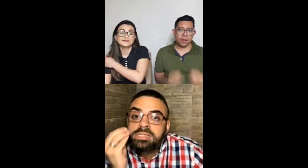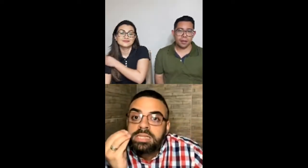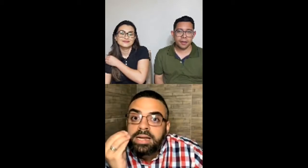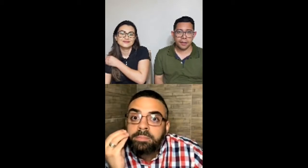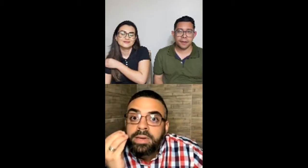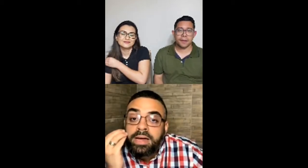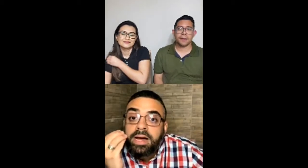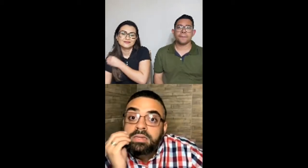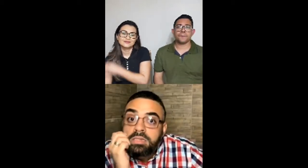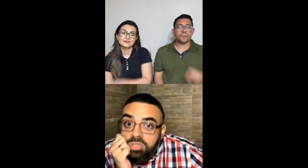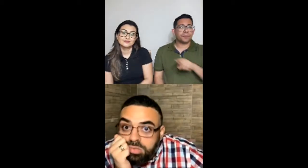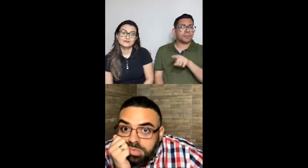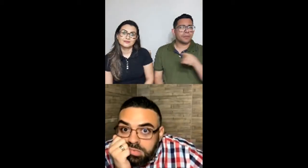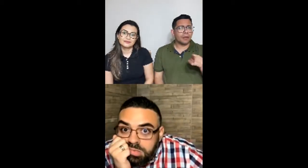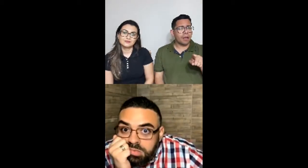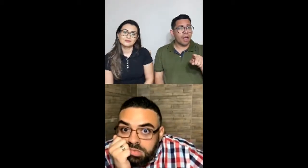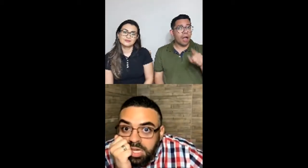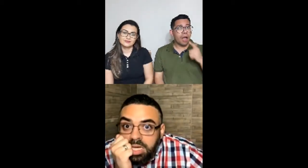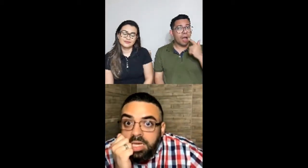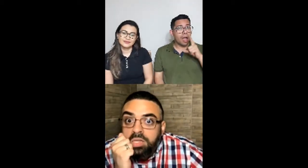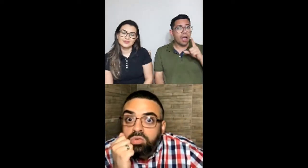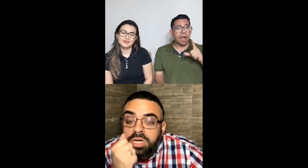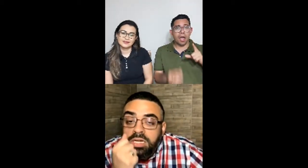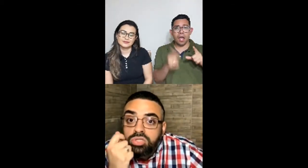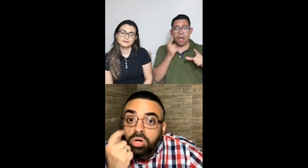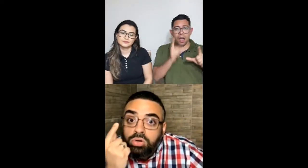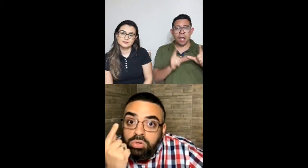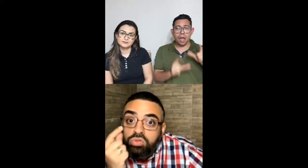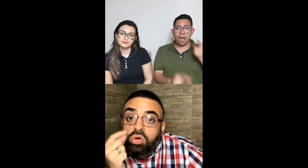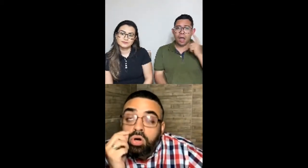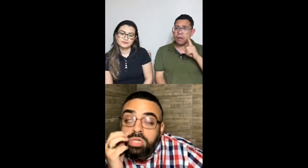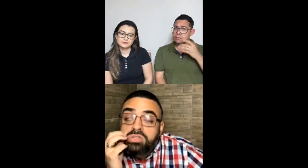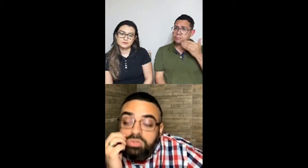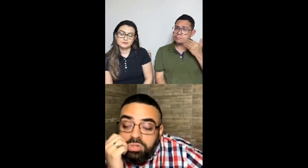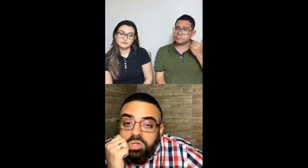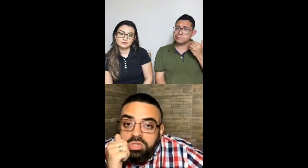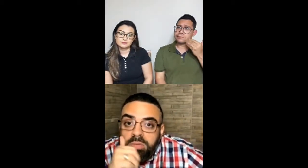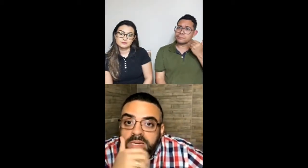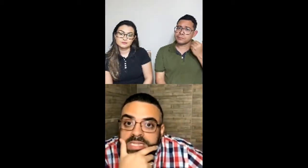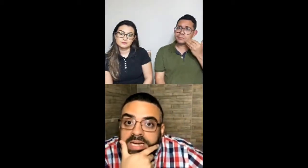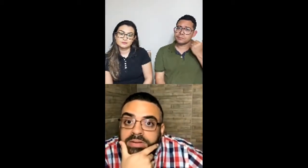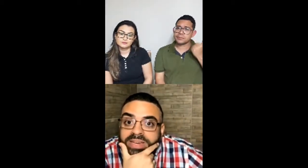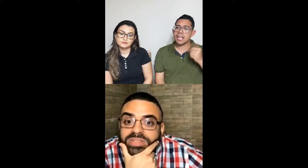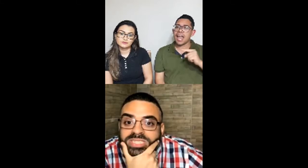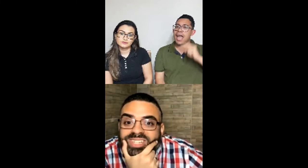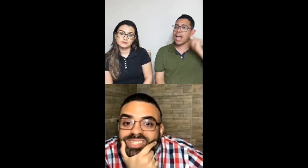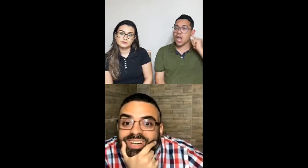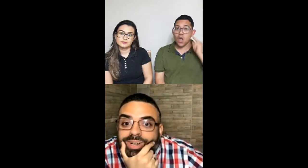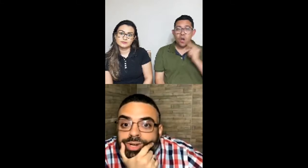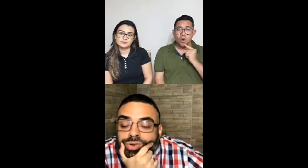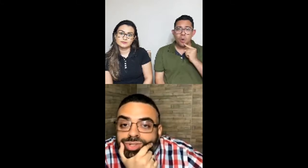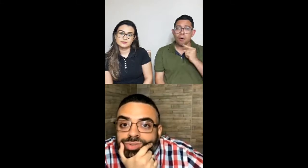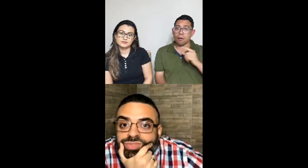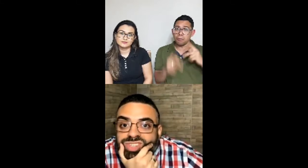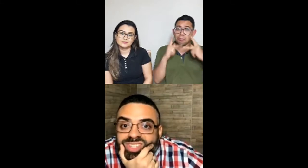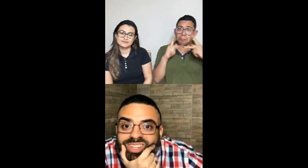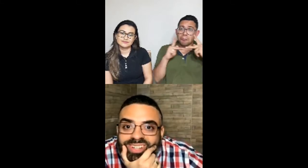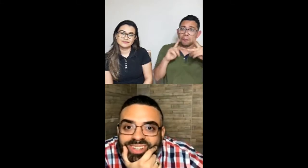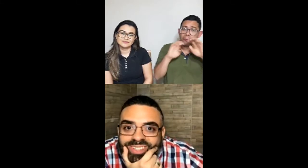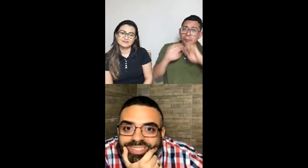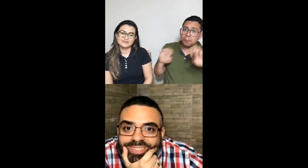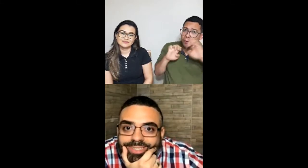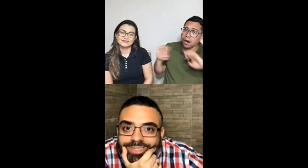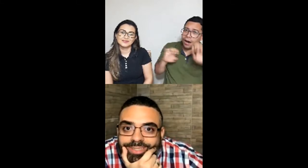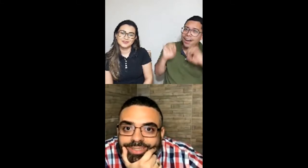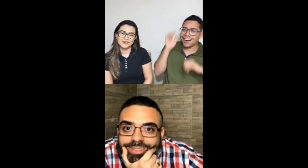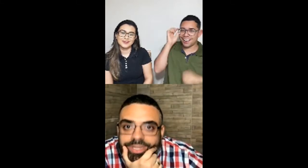obra nenhuma, Buda não vale nada e tal. Menino, eles começaram a pegar isso. E durante o culto,